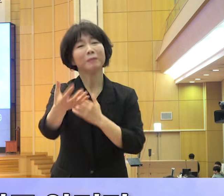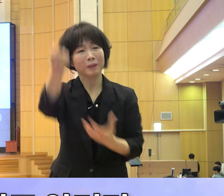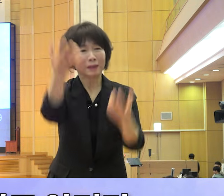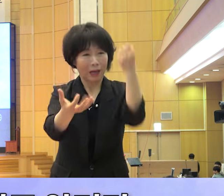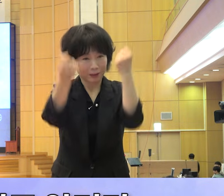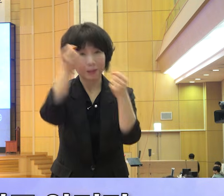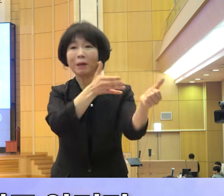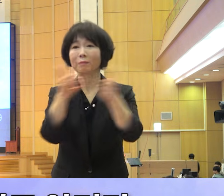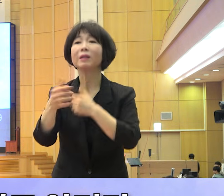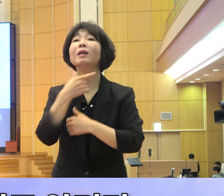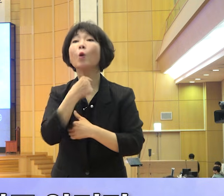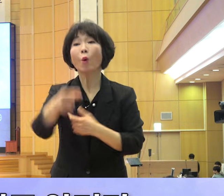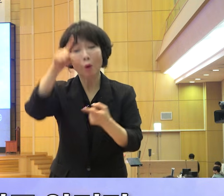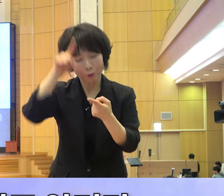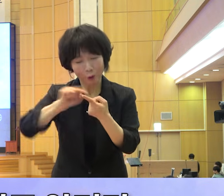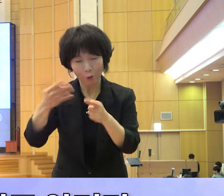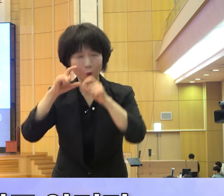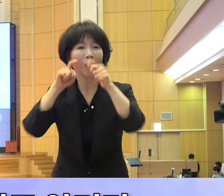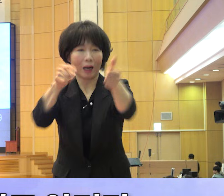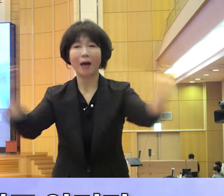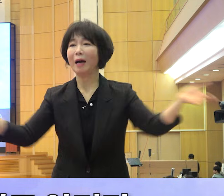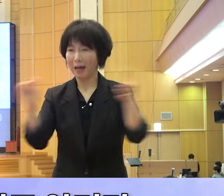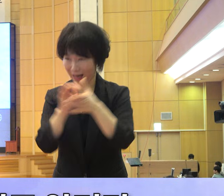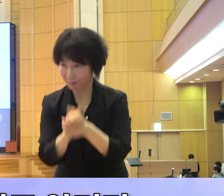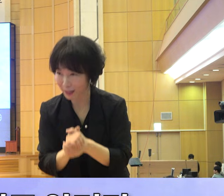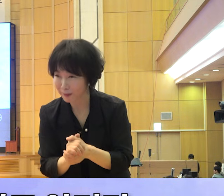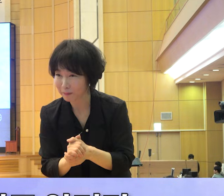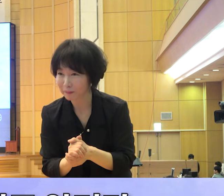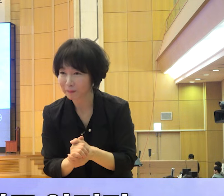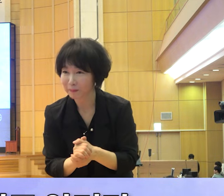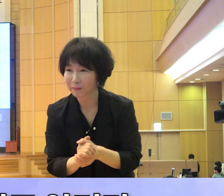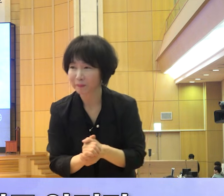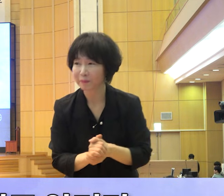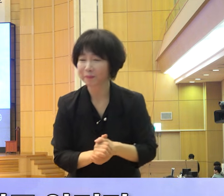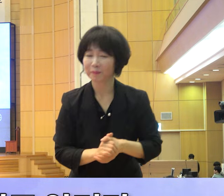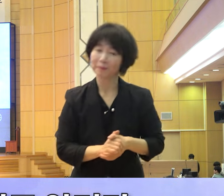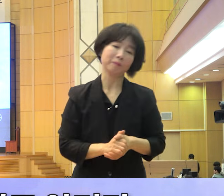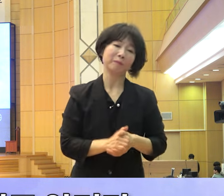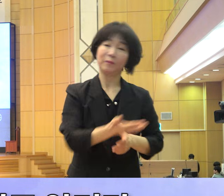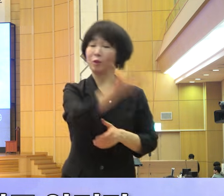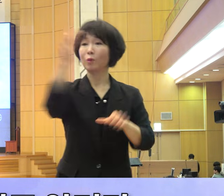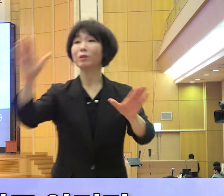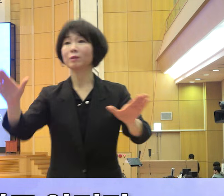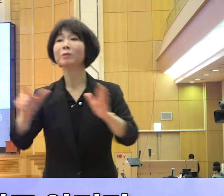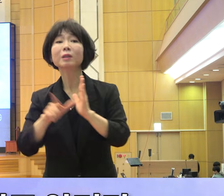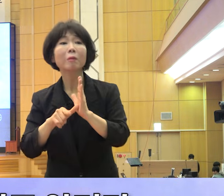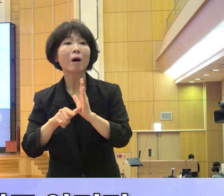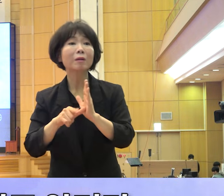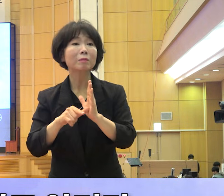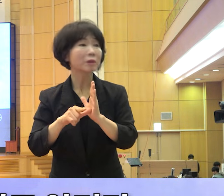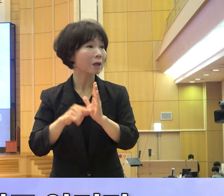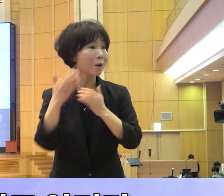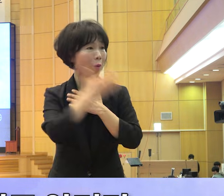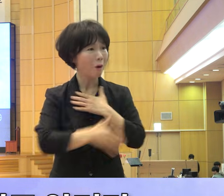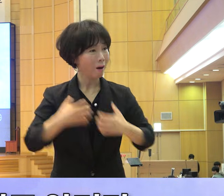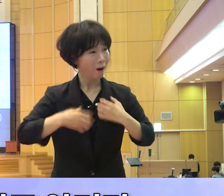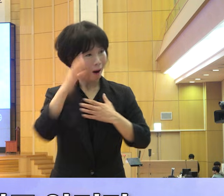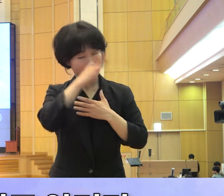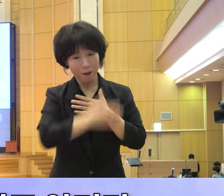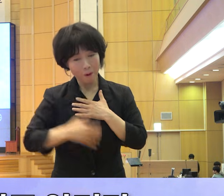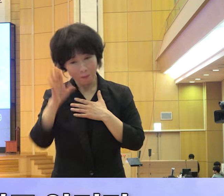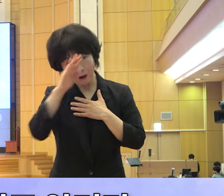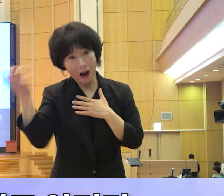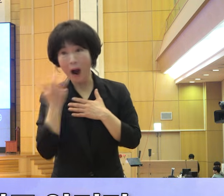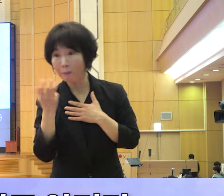내 소원대로 되리라 하시니 즉시 나왔더라. 여러분, 오늘 이 시간에 아프신 분만 소원이 있는 게 아니고